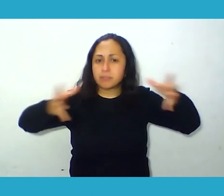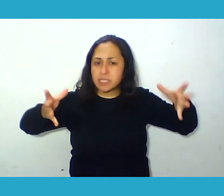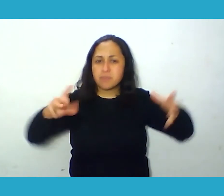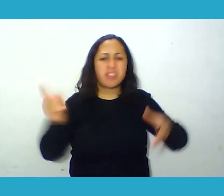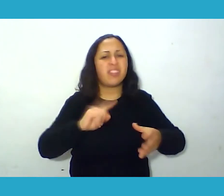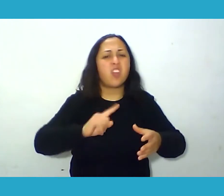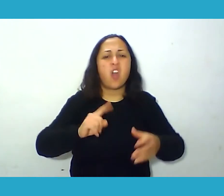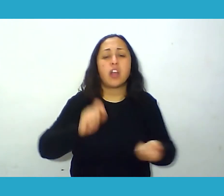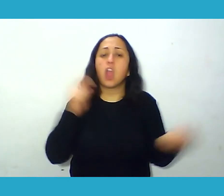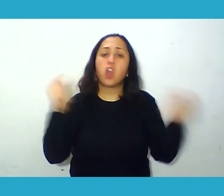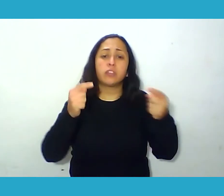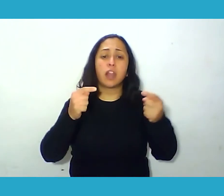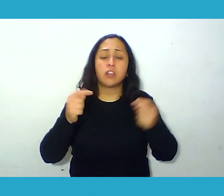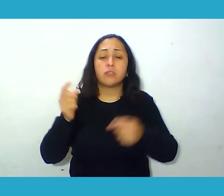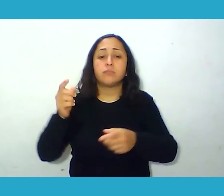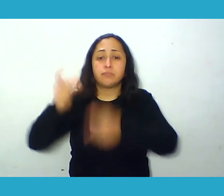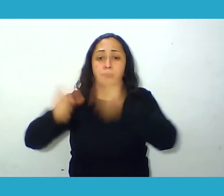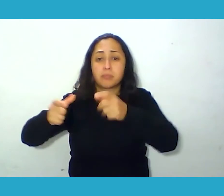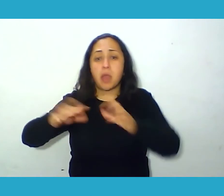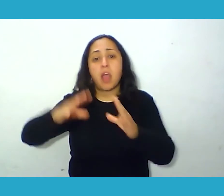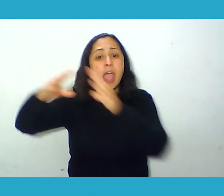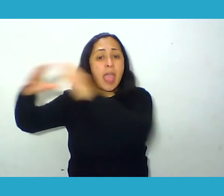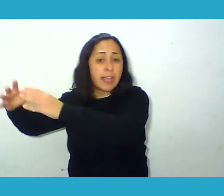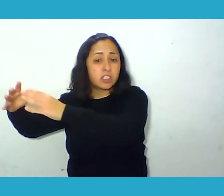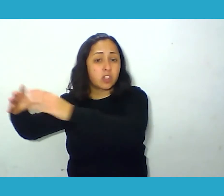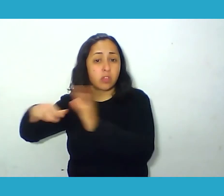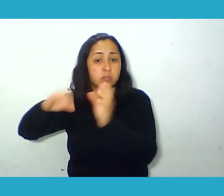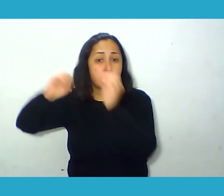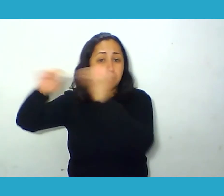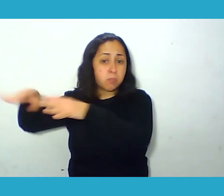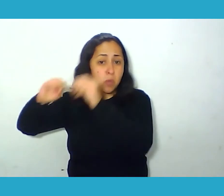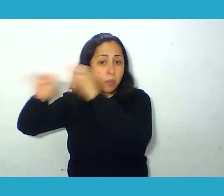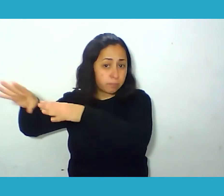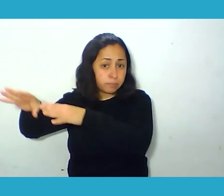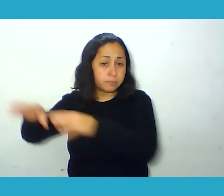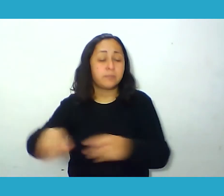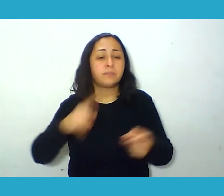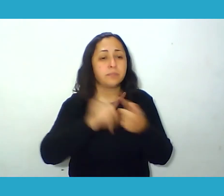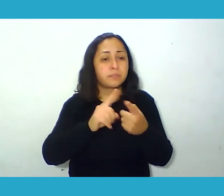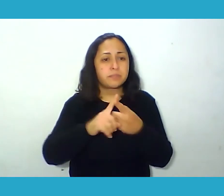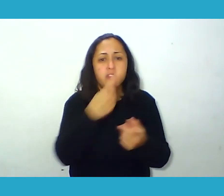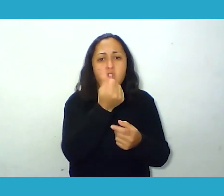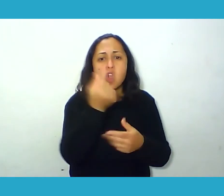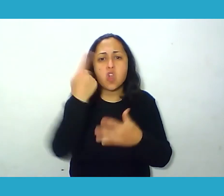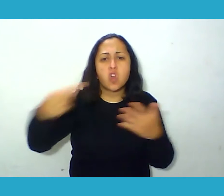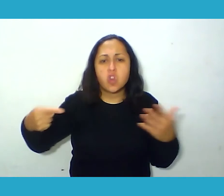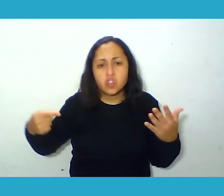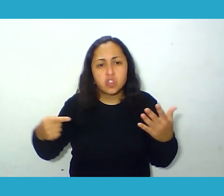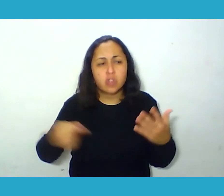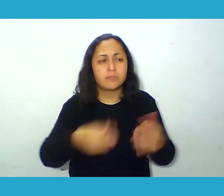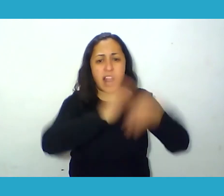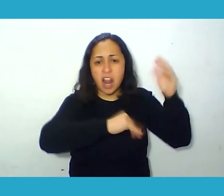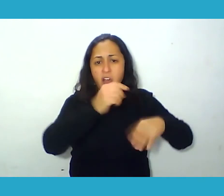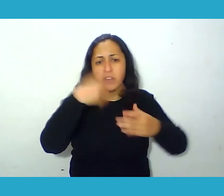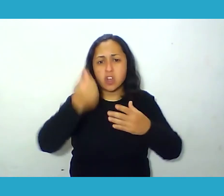éxodos. Que no se atienden los reclamos del acceso al agua y salud, no hay licencia social. Además de los costos que